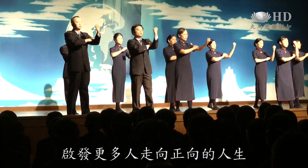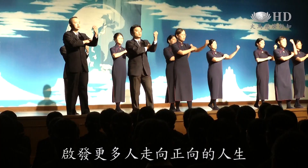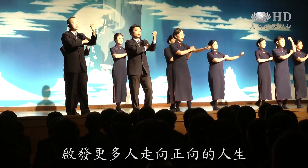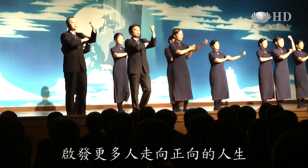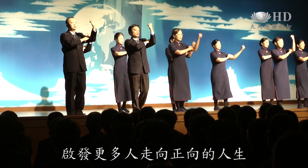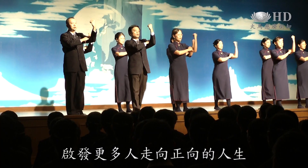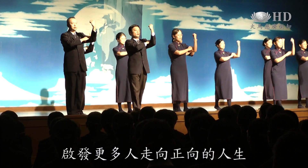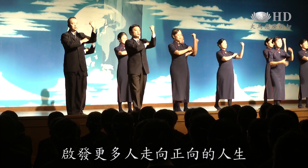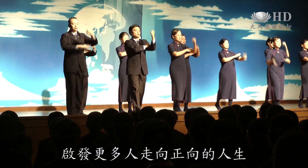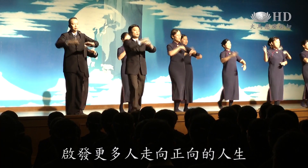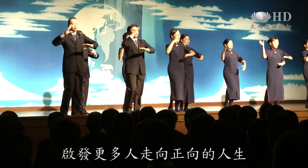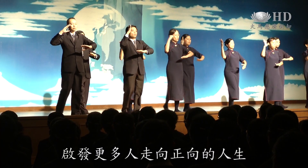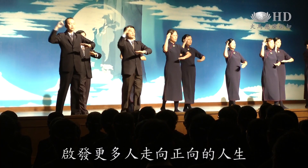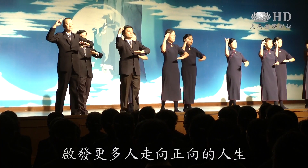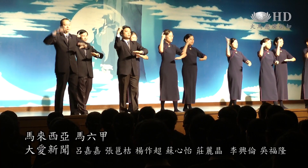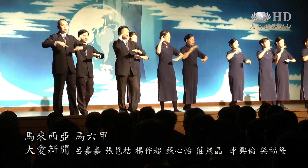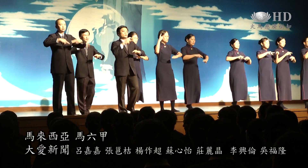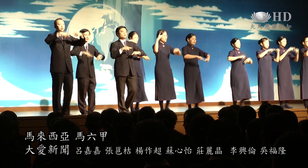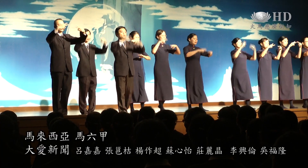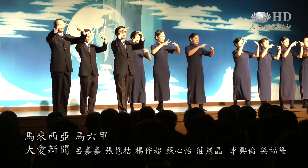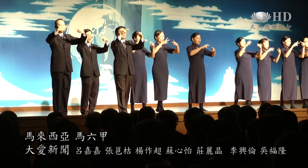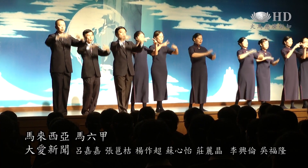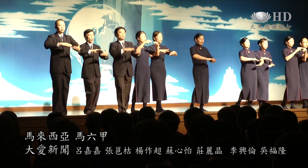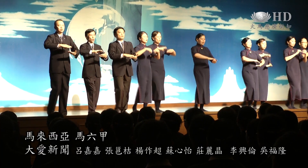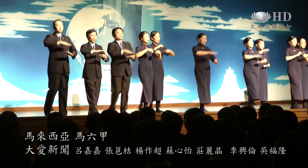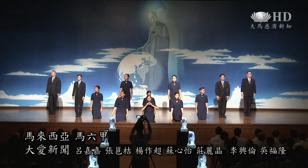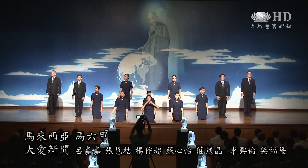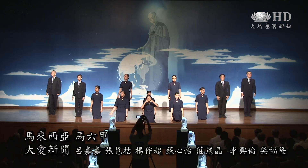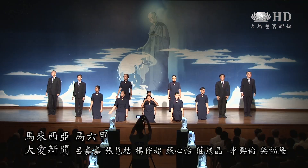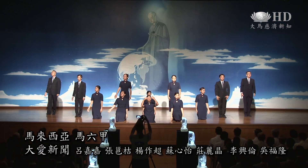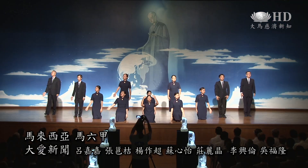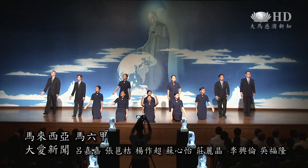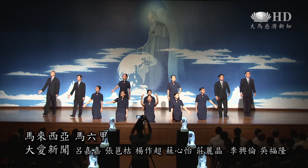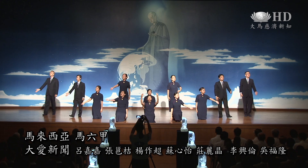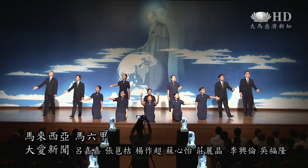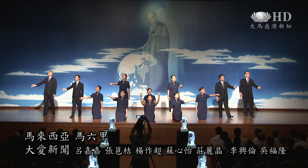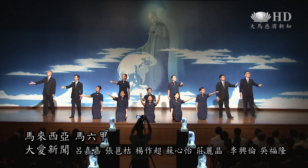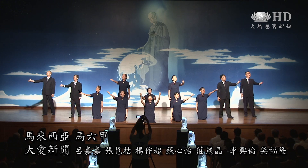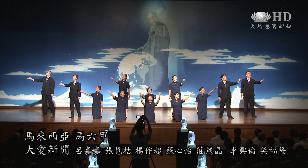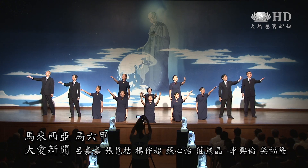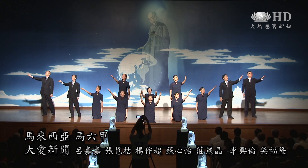走向正向的人生。带新闻马来西亚马六甲综合报道。